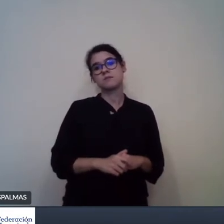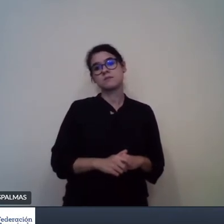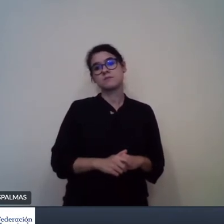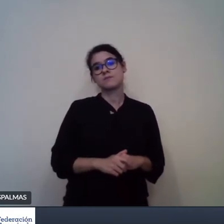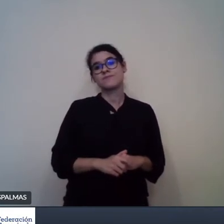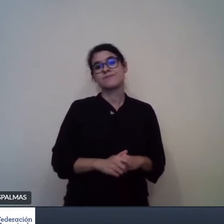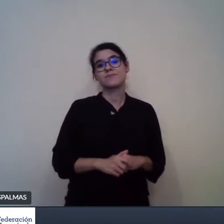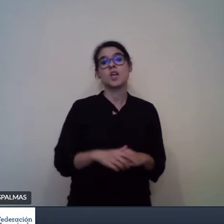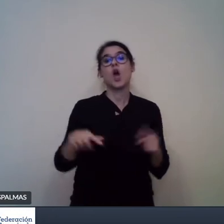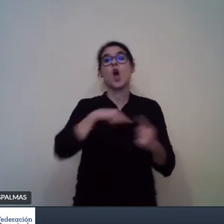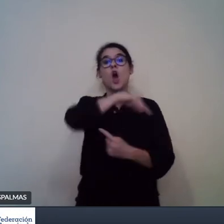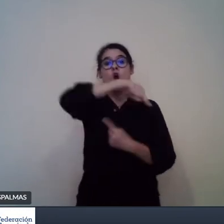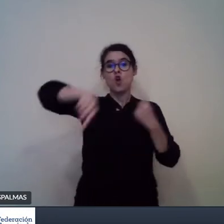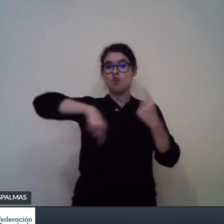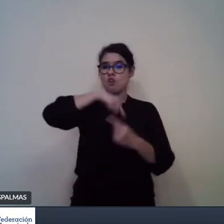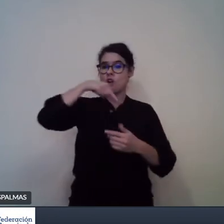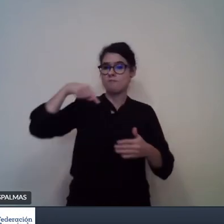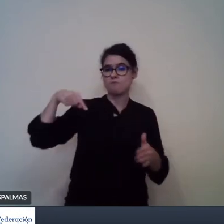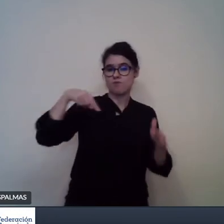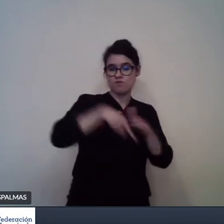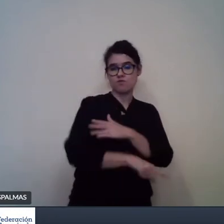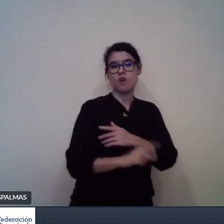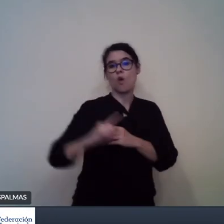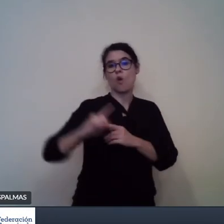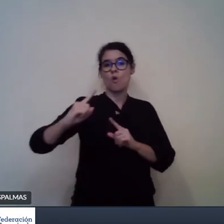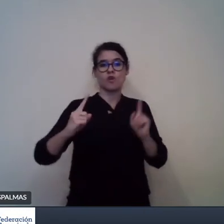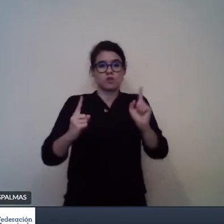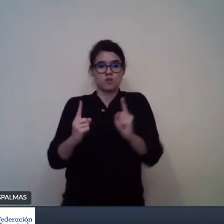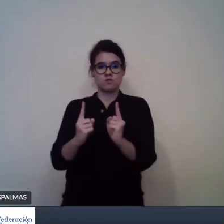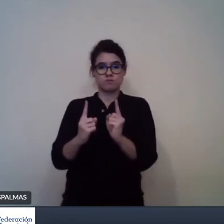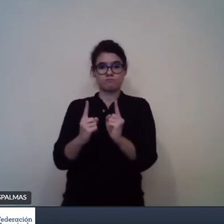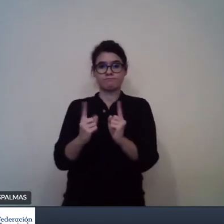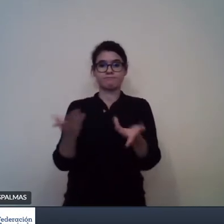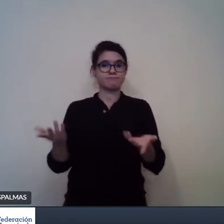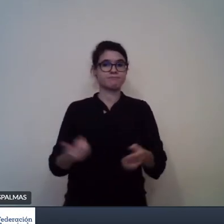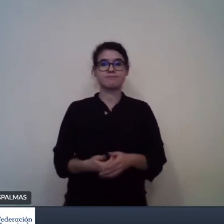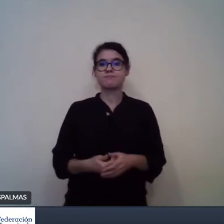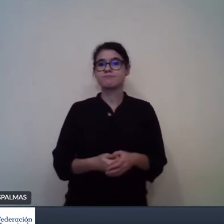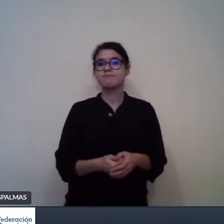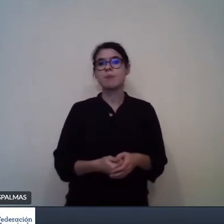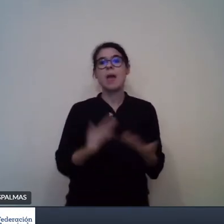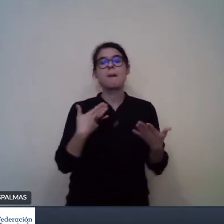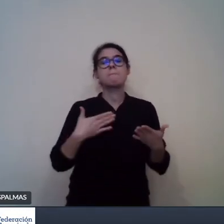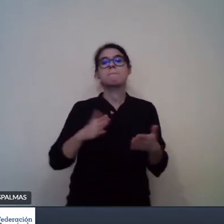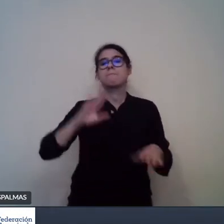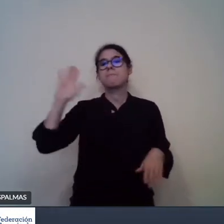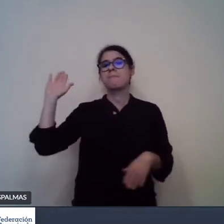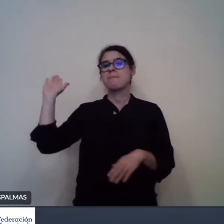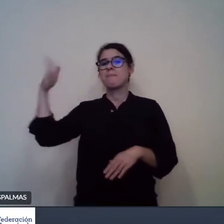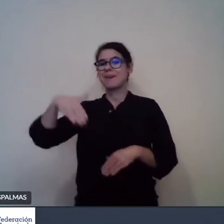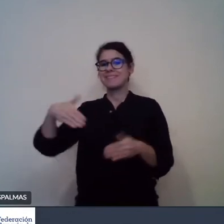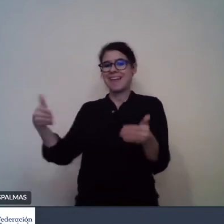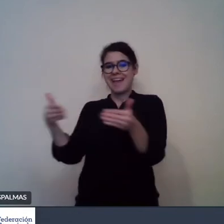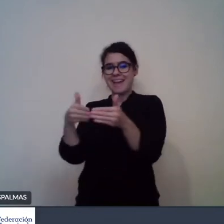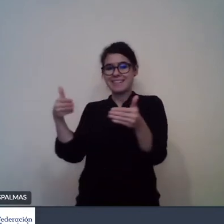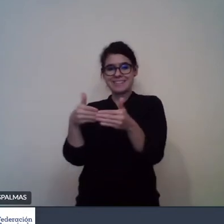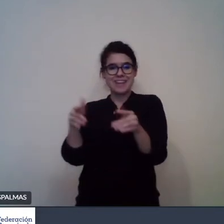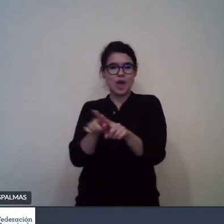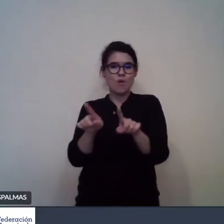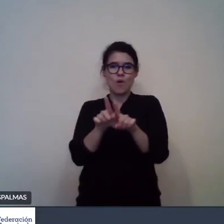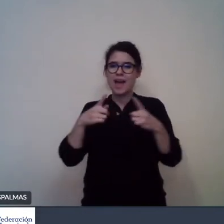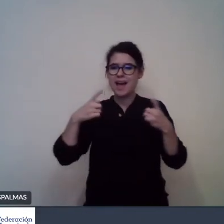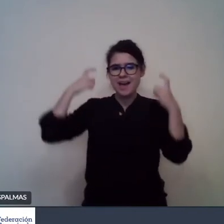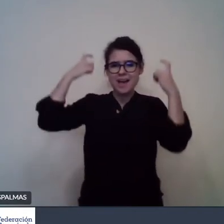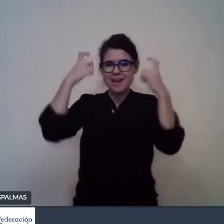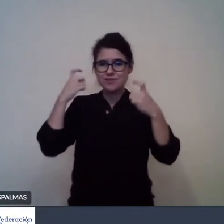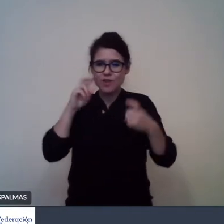Roll profundo y uno contra uno. Ahí decide sacar el pase a la esquina y a pesar de los esfuerzos, fijaros el esfuerzo